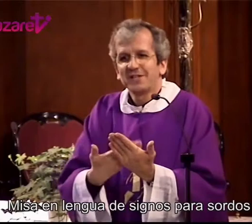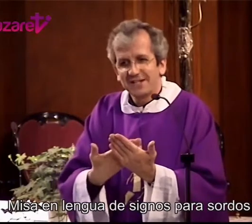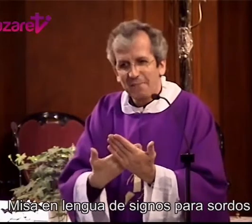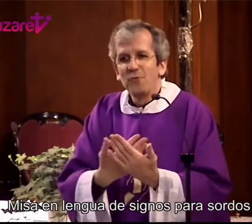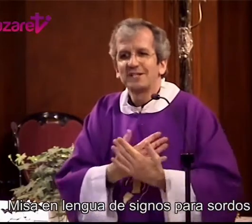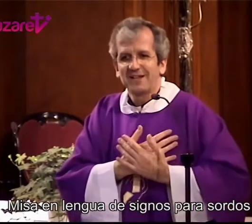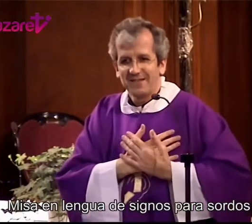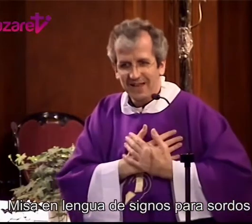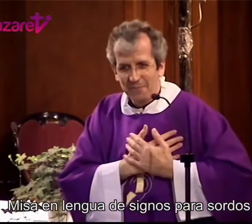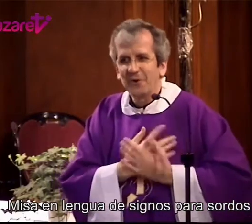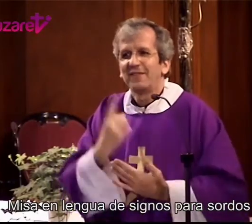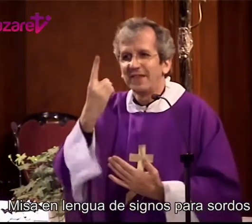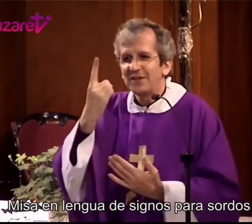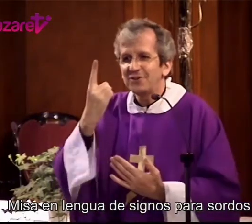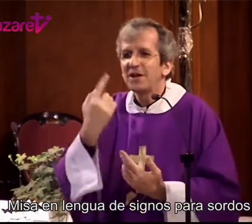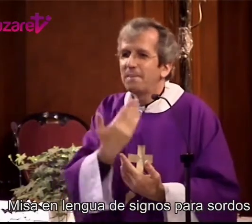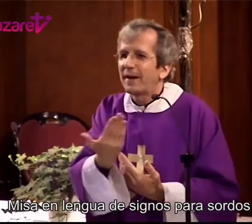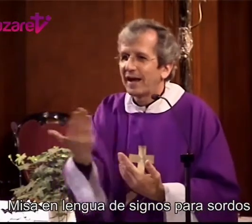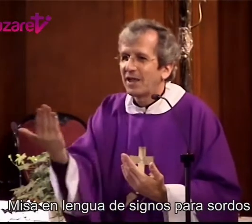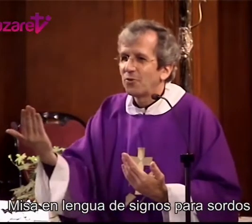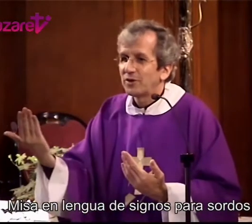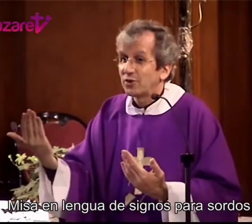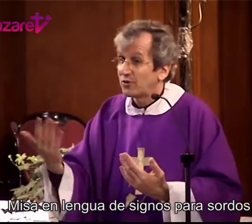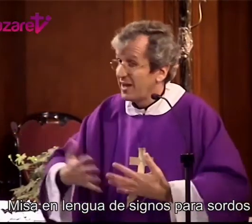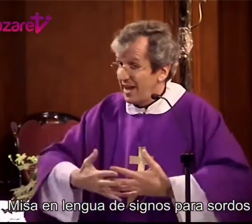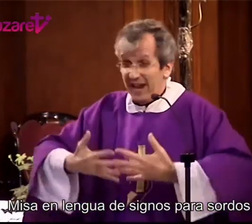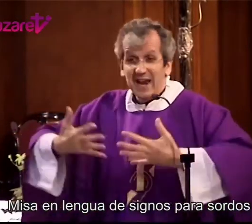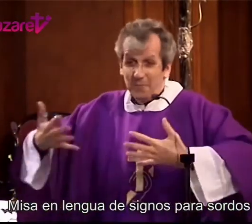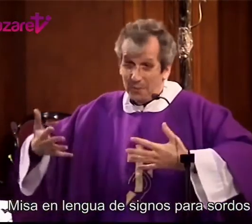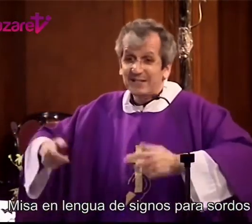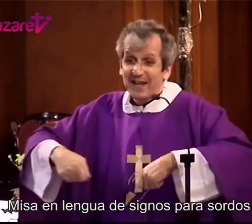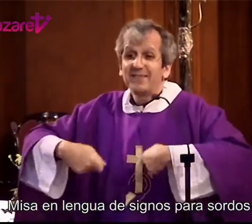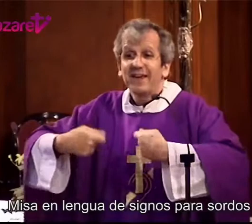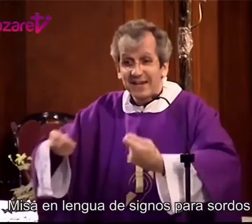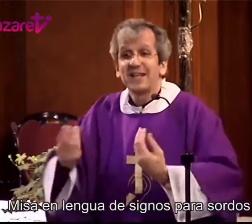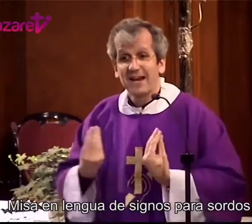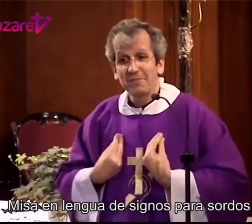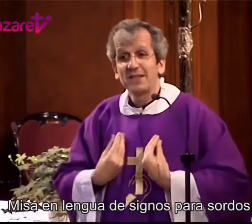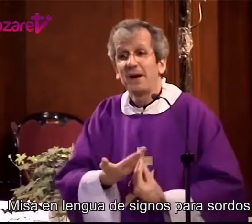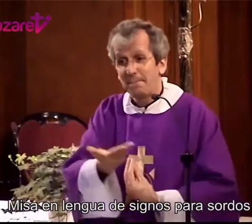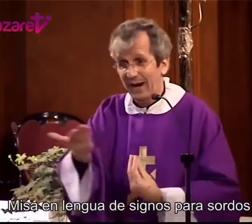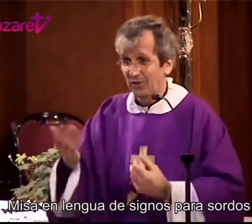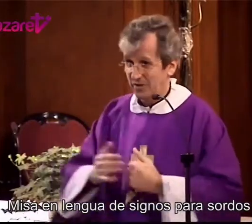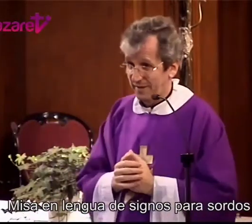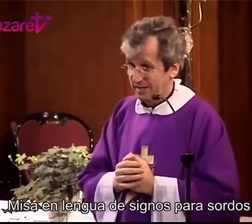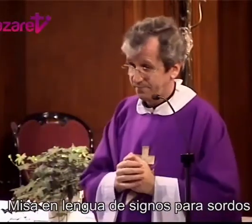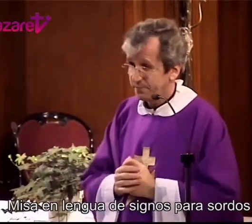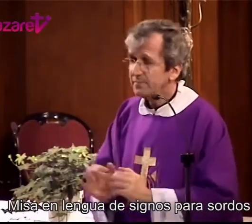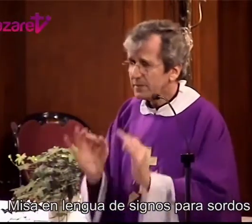es la muestra del amor de Dios para cada uno de nosotros. El amor más grande es dar la vida para los demás. Por